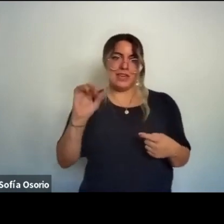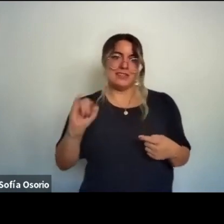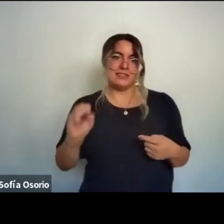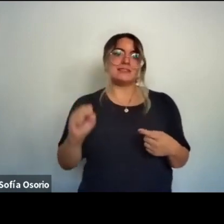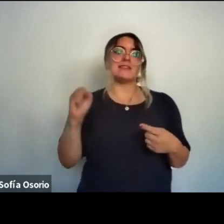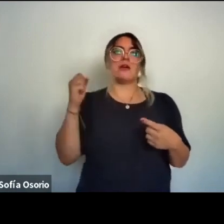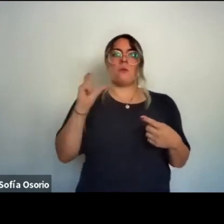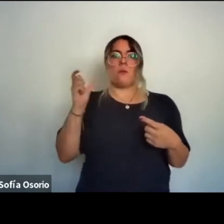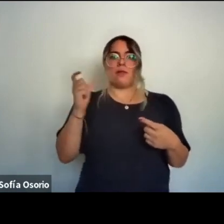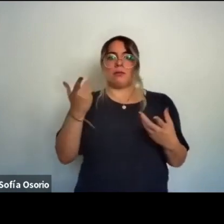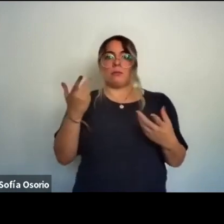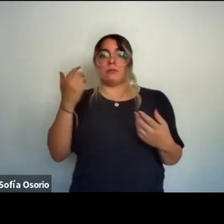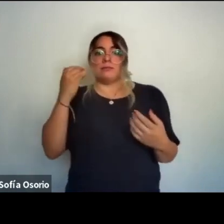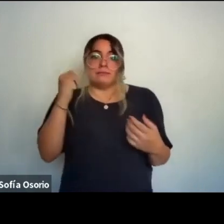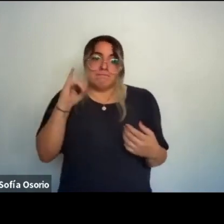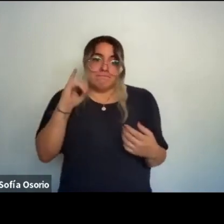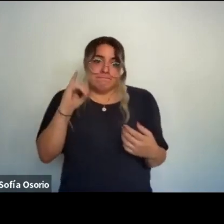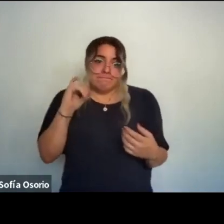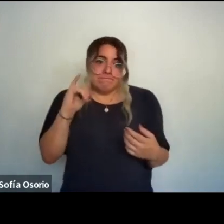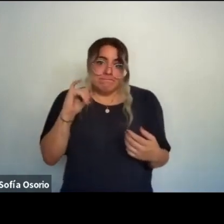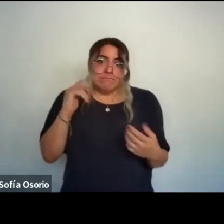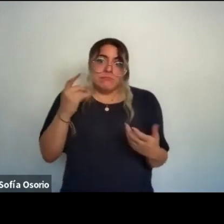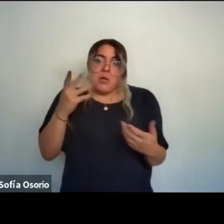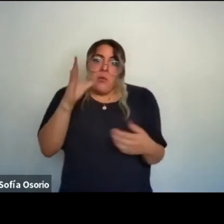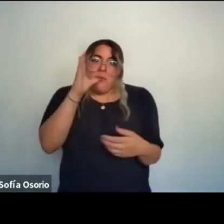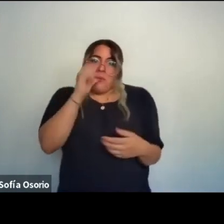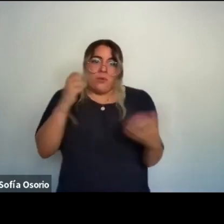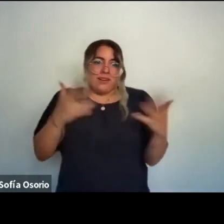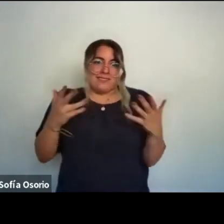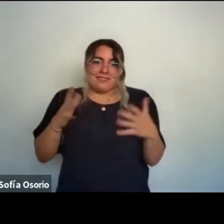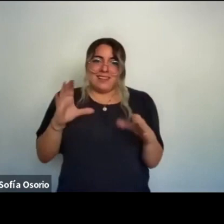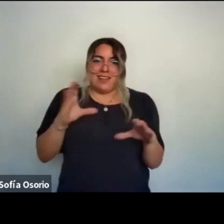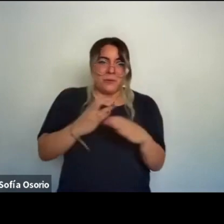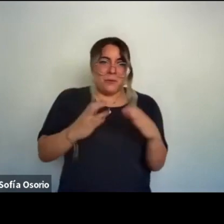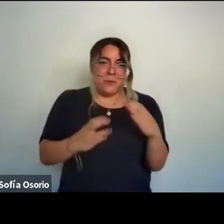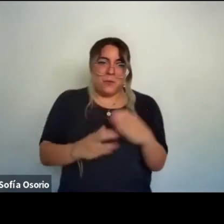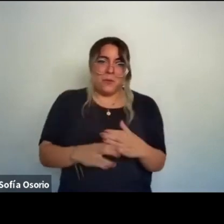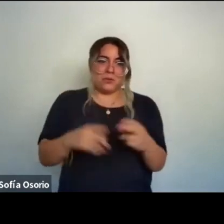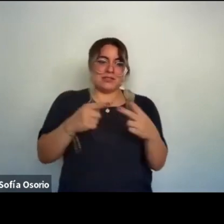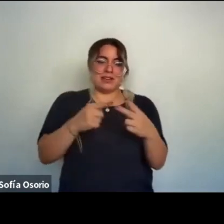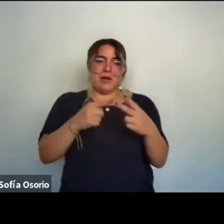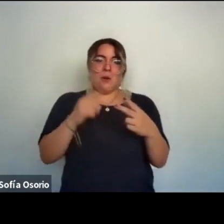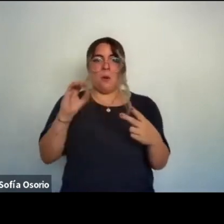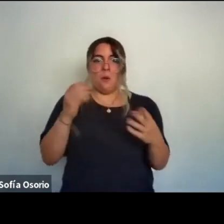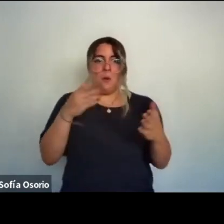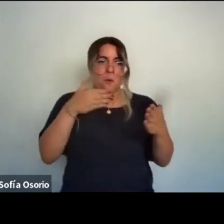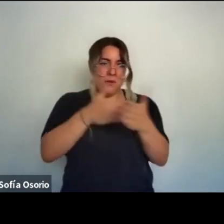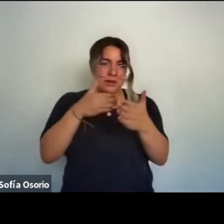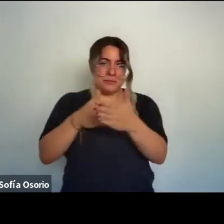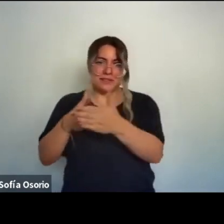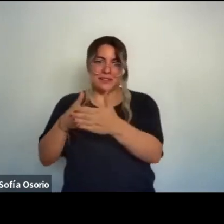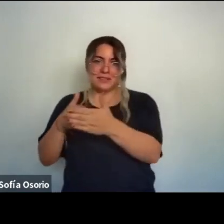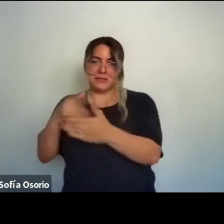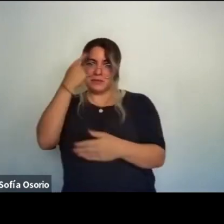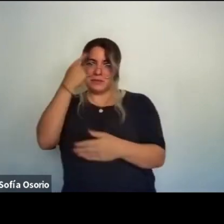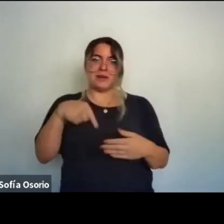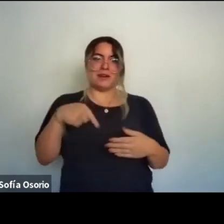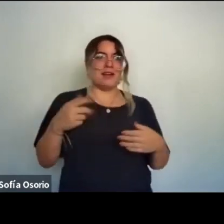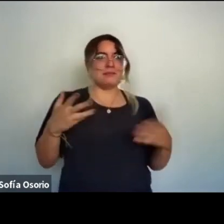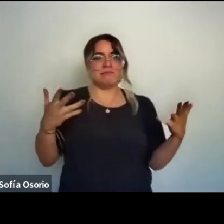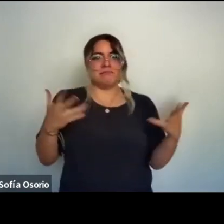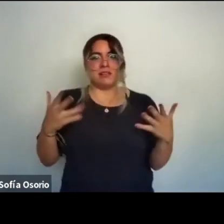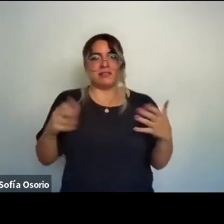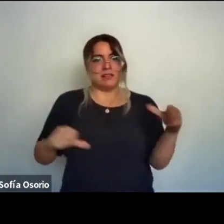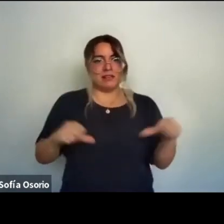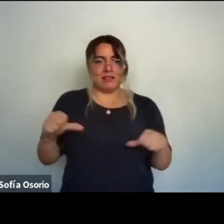una estructura o función corporal y las limitaciones de la actividad son dificultades para ejecutar acciones o tareas y